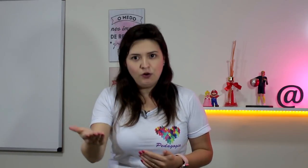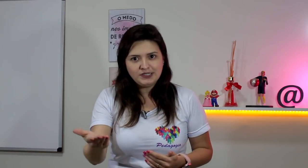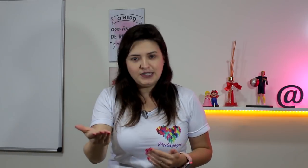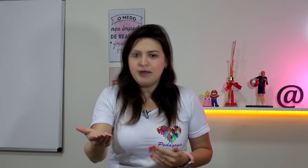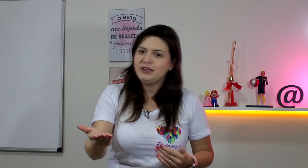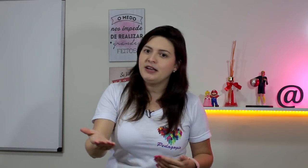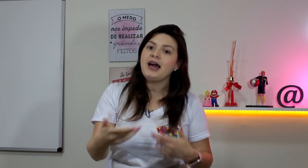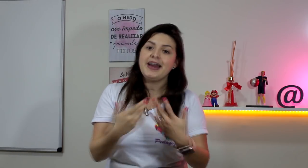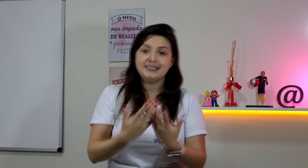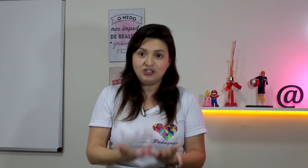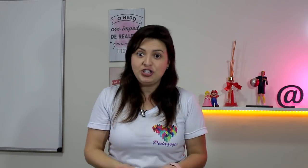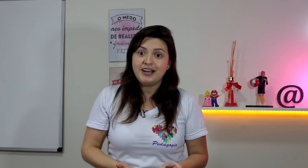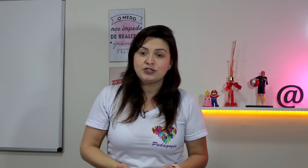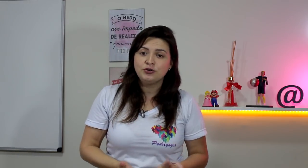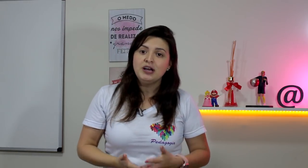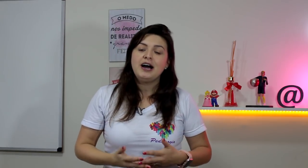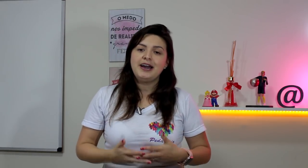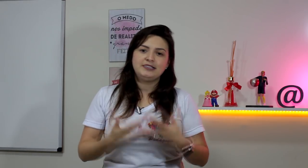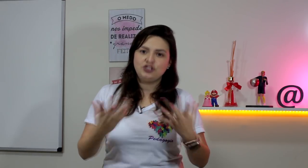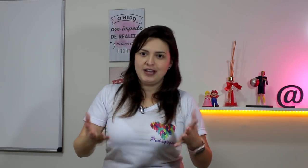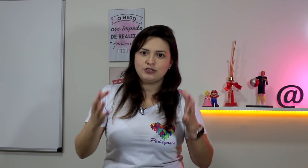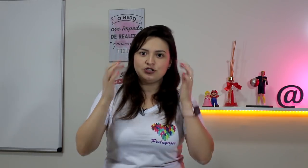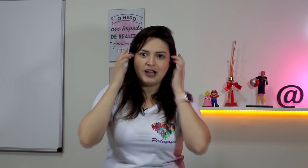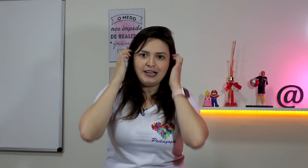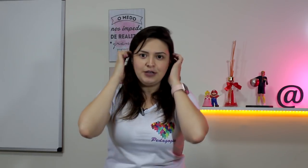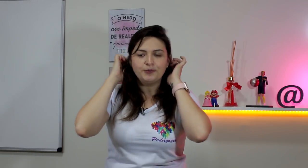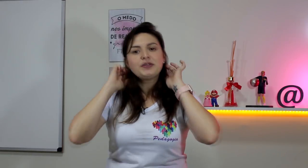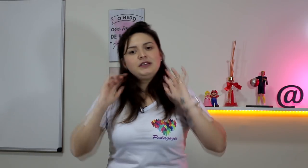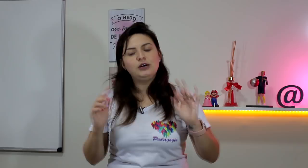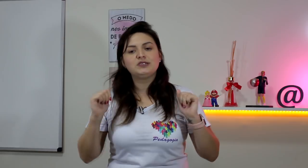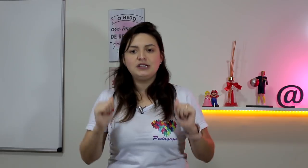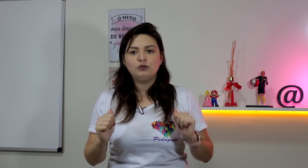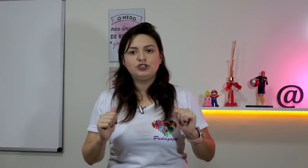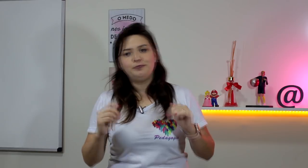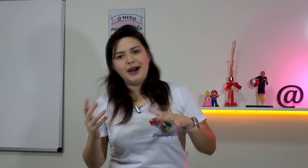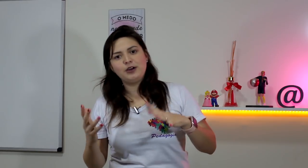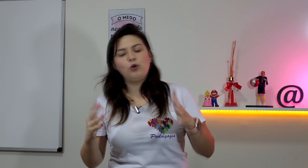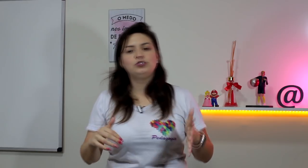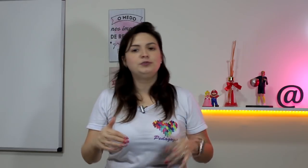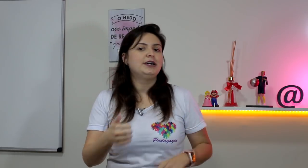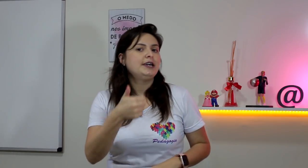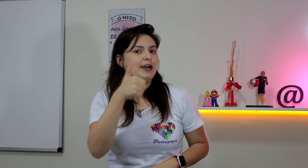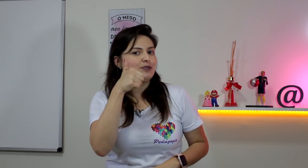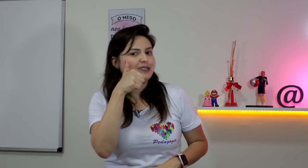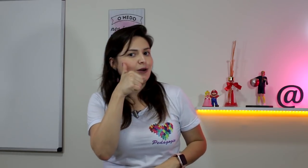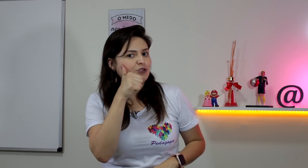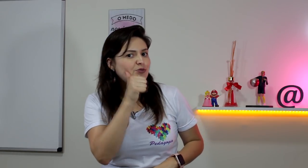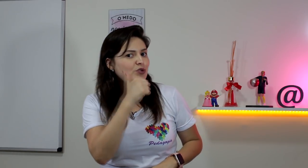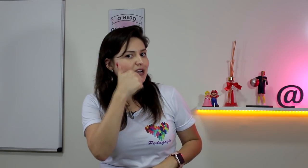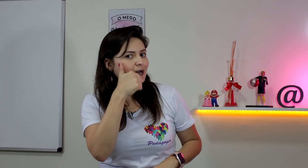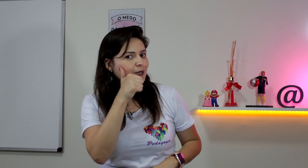fosse remeter a esse gesto de carinho. Então, o sinal de pai ou de mãe é o sinal de